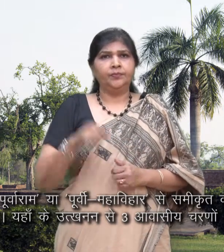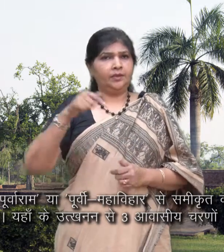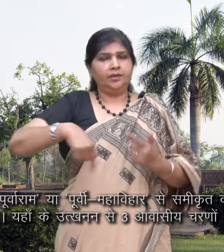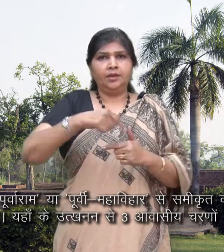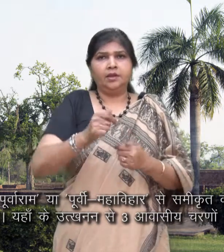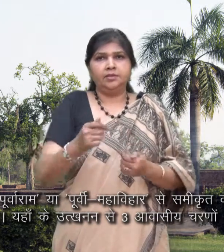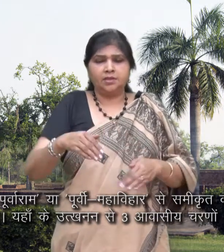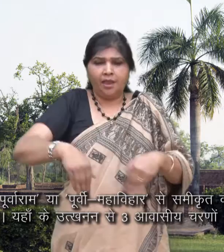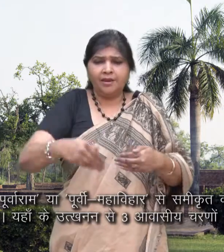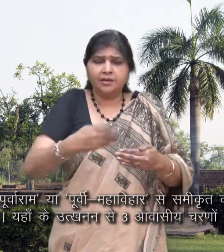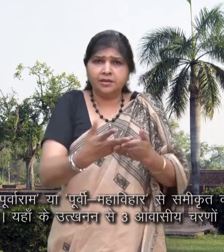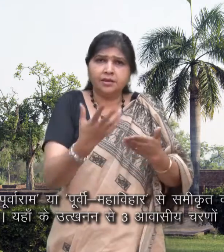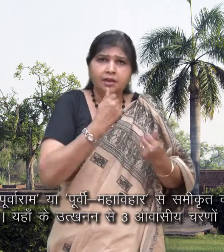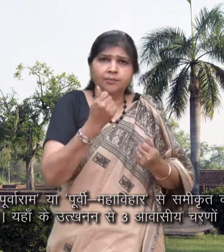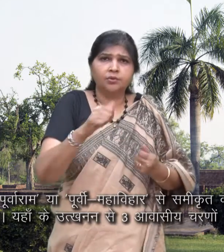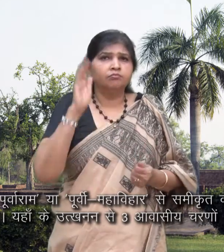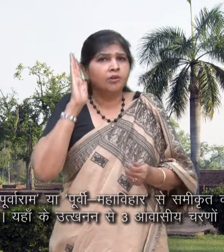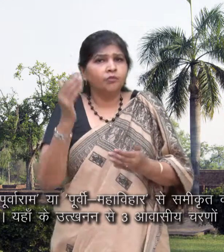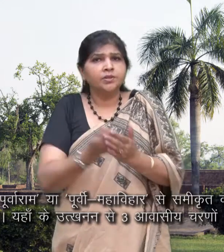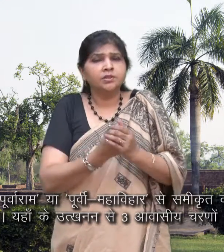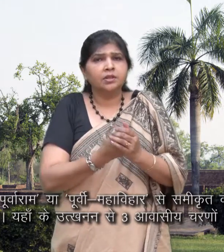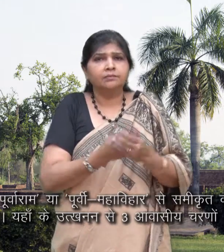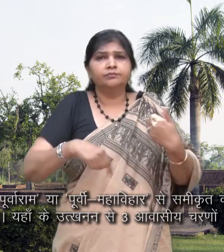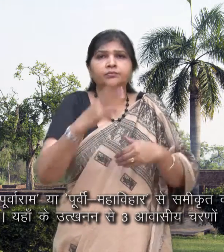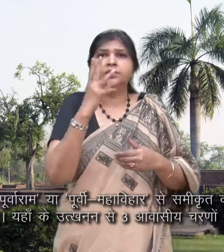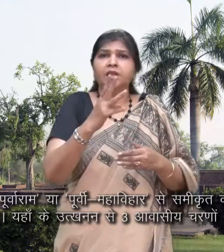यहाँ के उत्खनन से 3 आवासीय चरणों